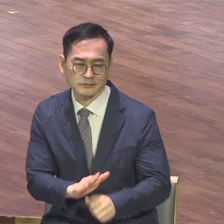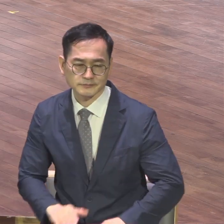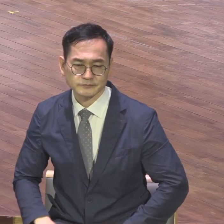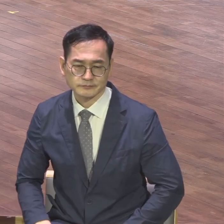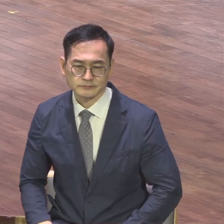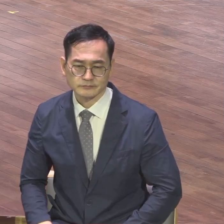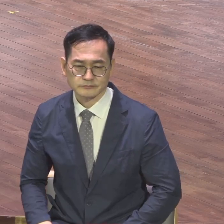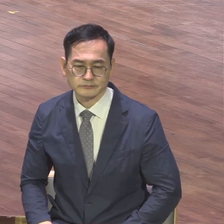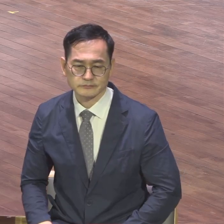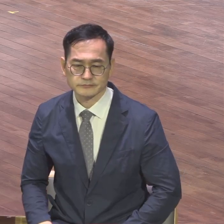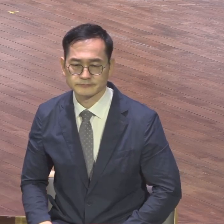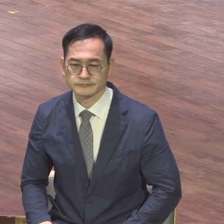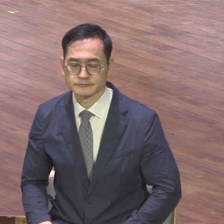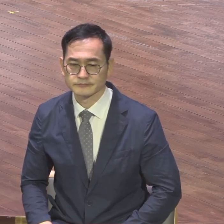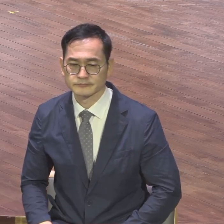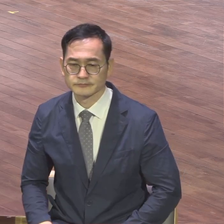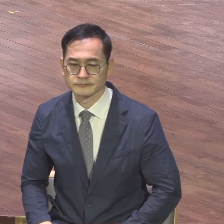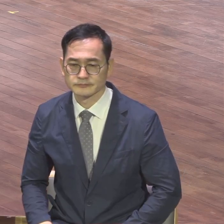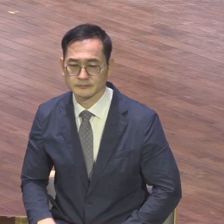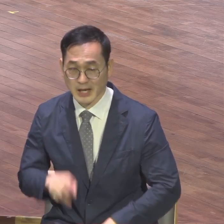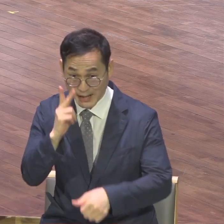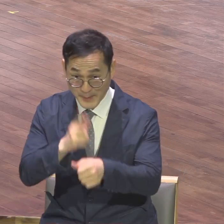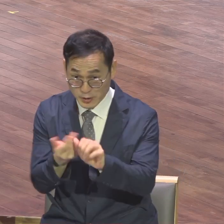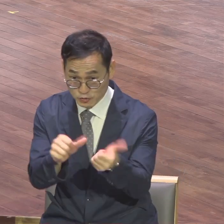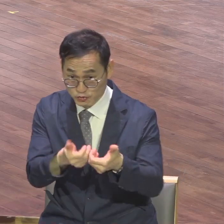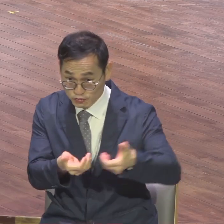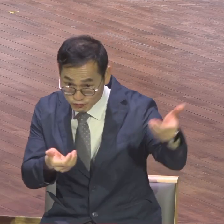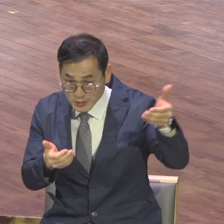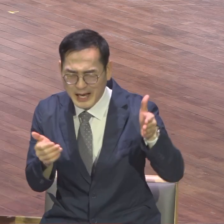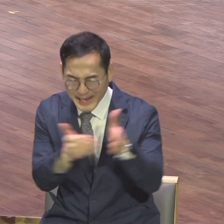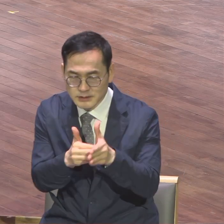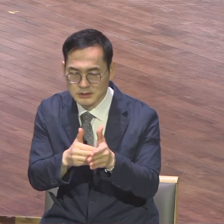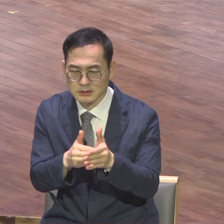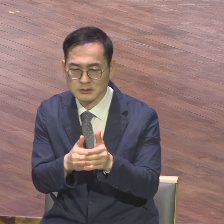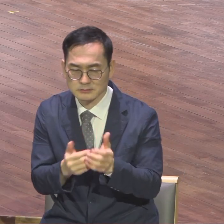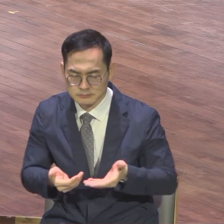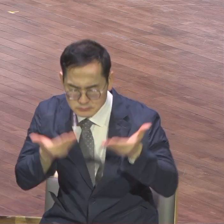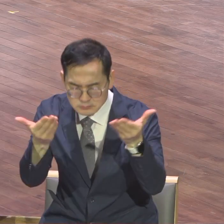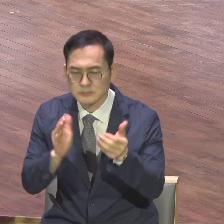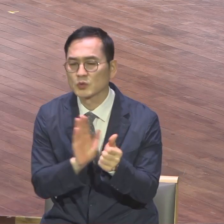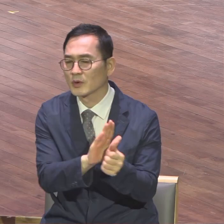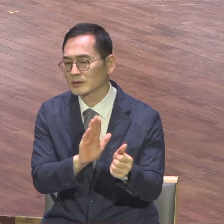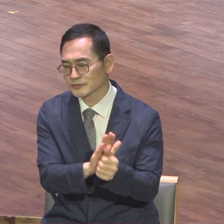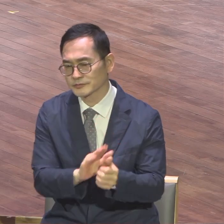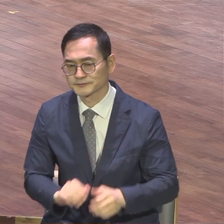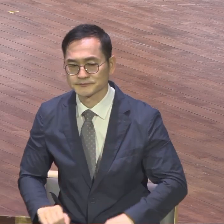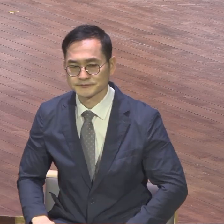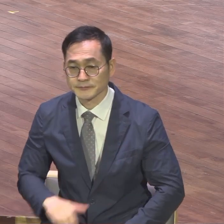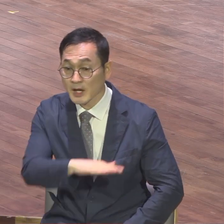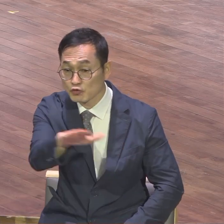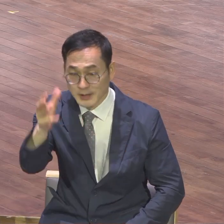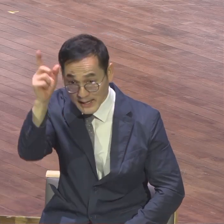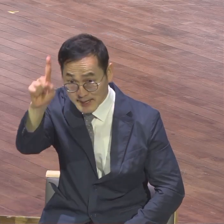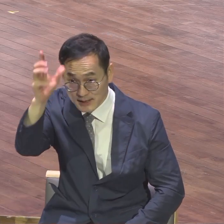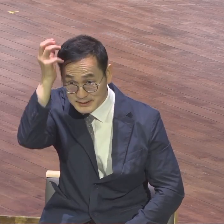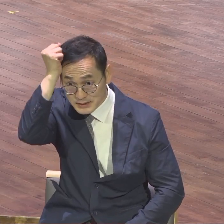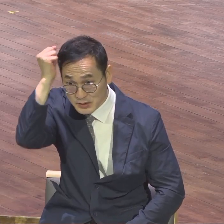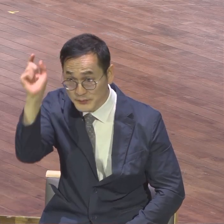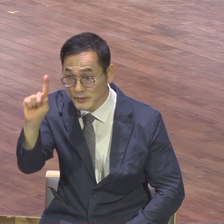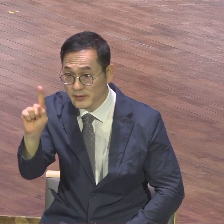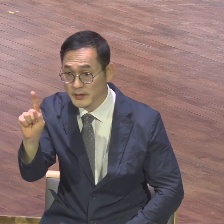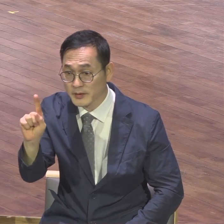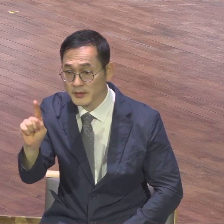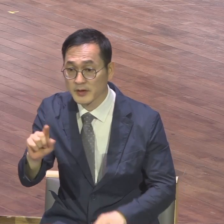세상 떠날 때까지 평생 동역했다. 그게 성경에 나와 있어요. 그런데 우리가 놓치지 말아야 될 것이 뭐냐?